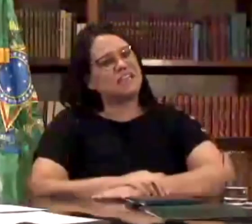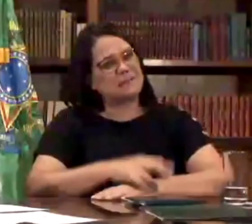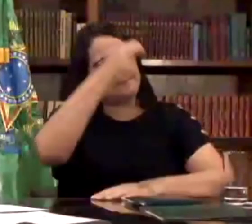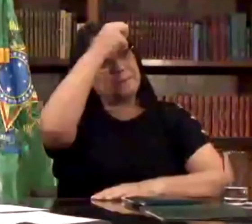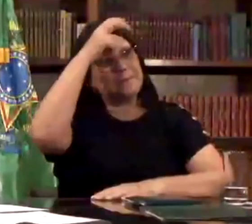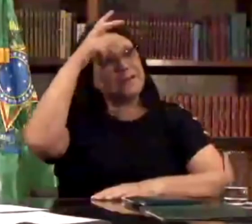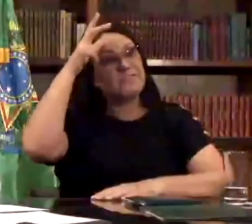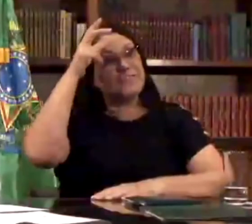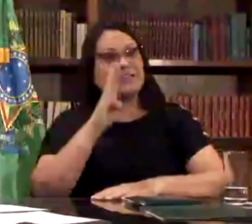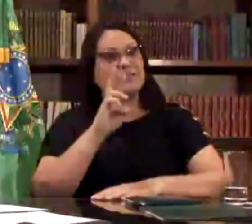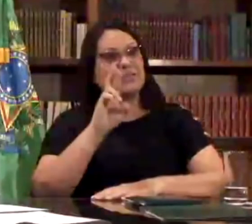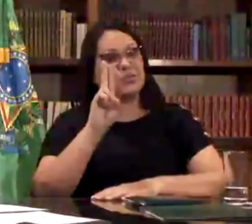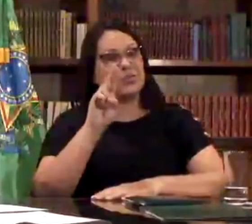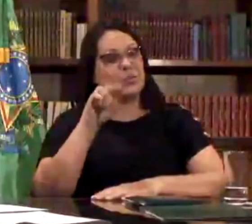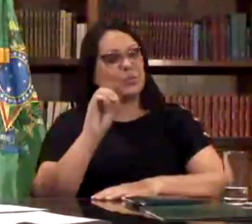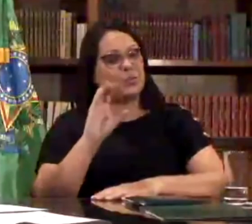Que vergonha